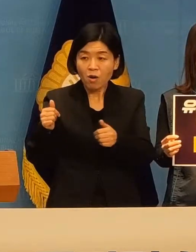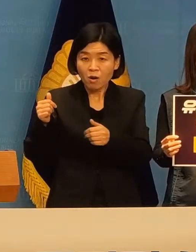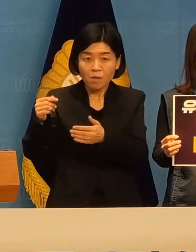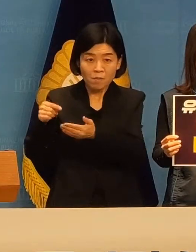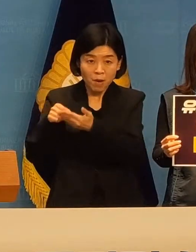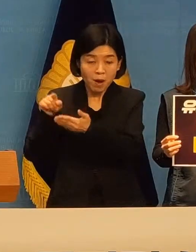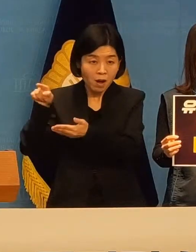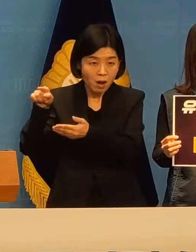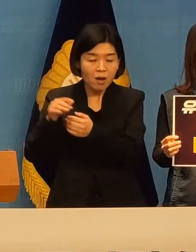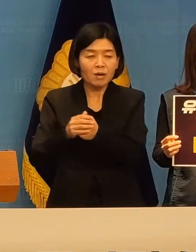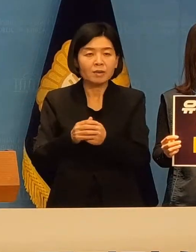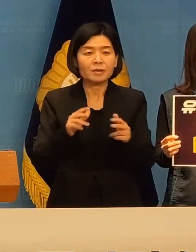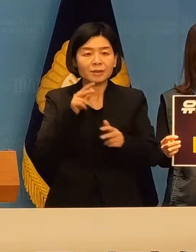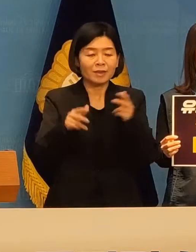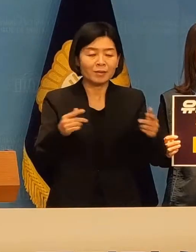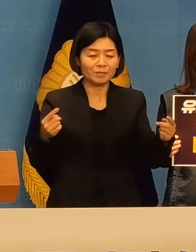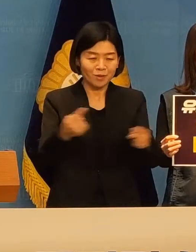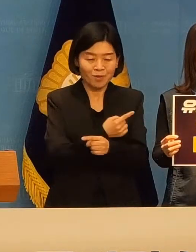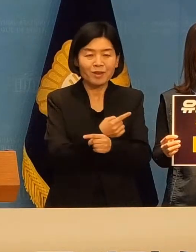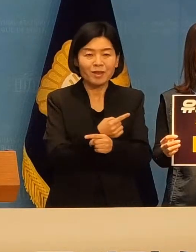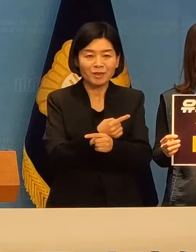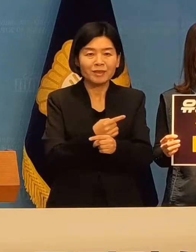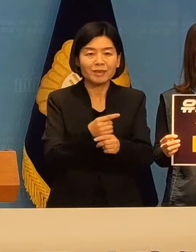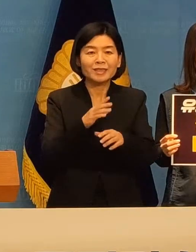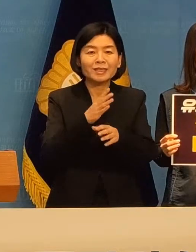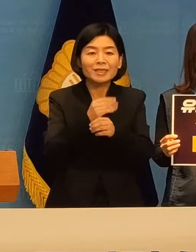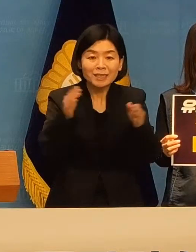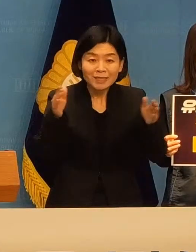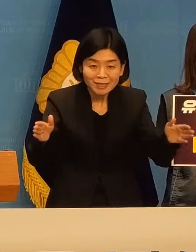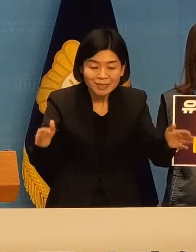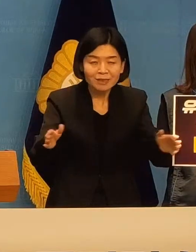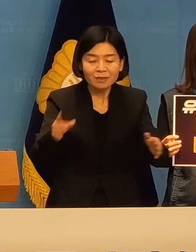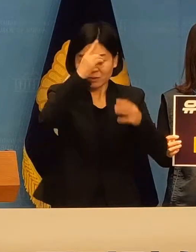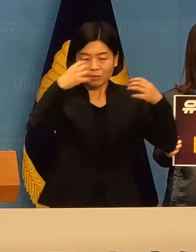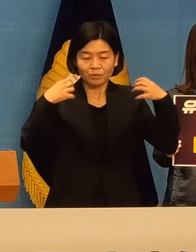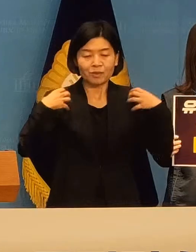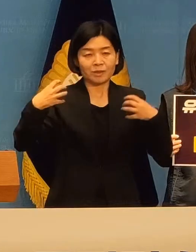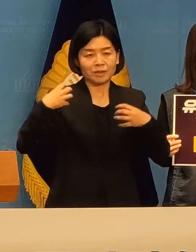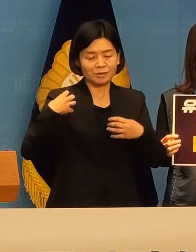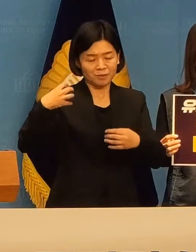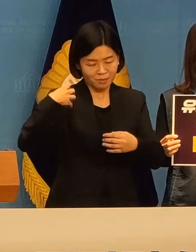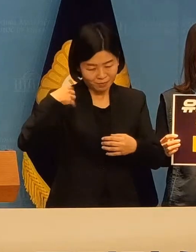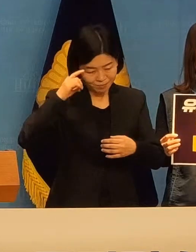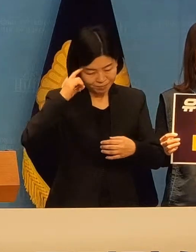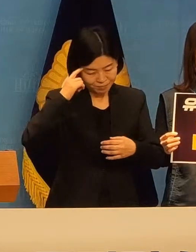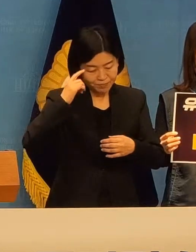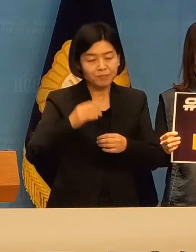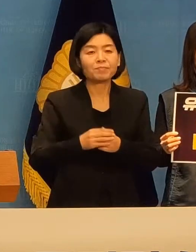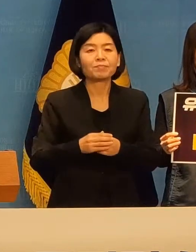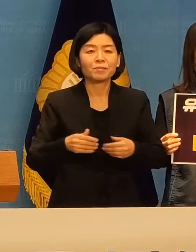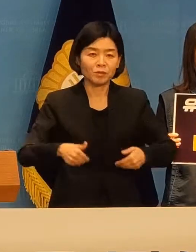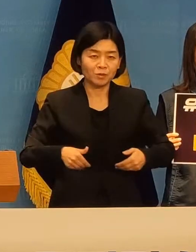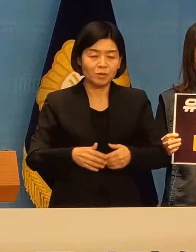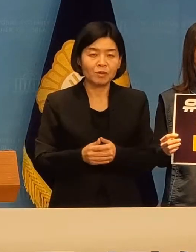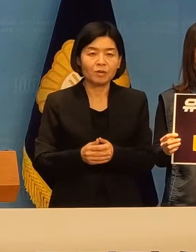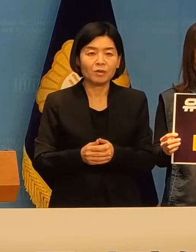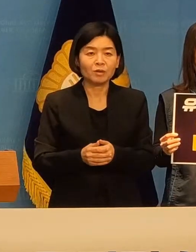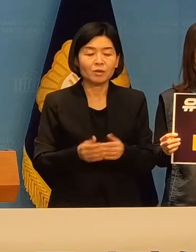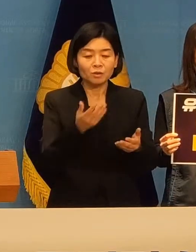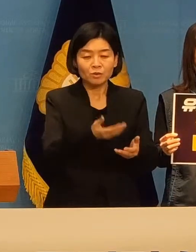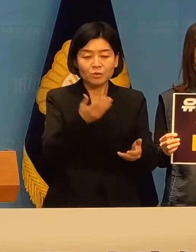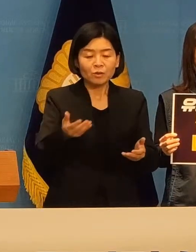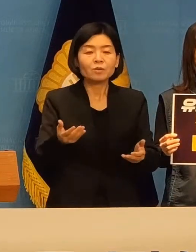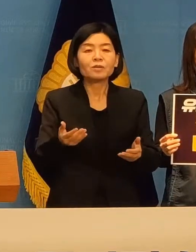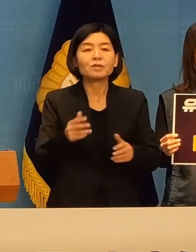전환기를 맞아 정부의 책임과 역할에 대해 다시금 돌아봐야 합니다. 유통산업 발전 기본